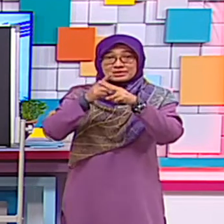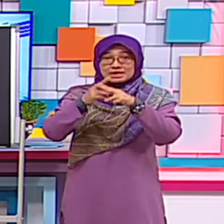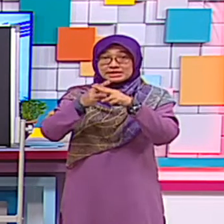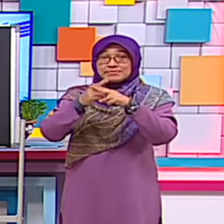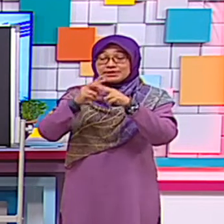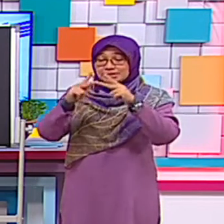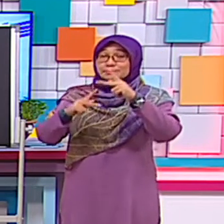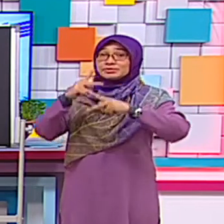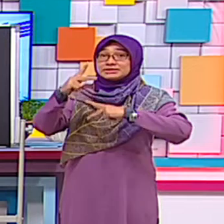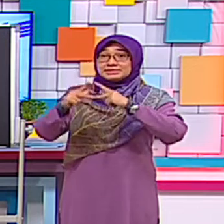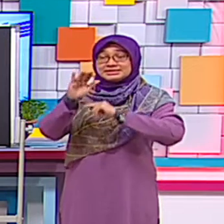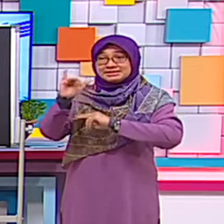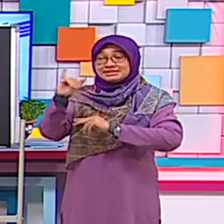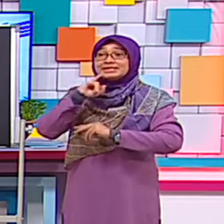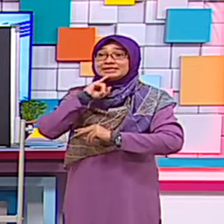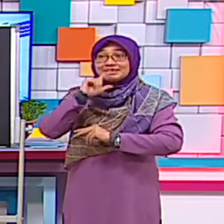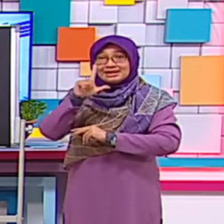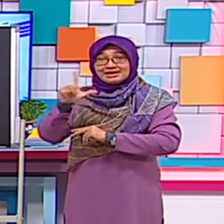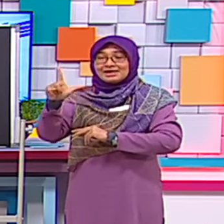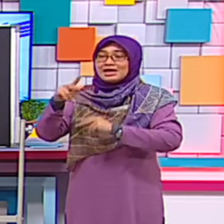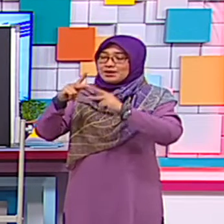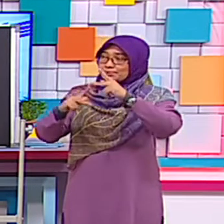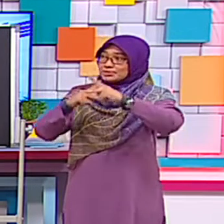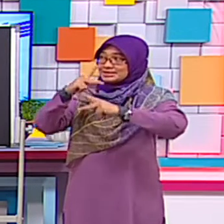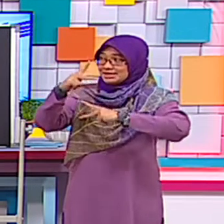name prosesnya ialah proses